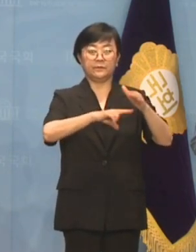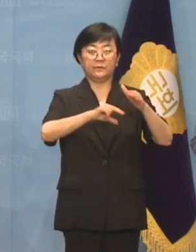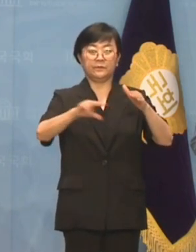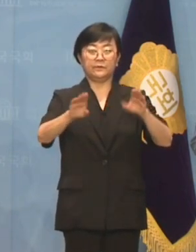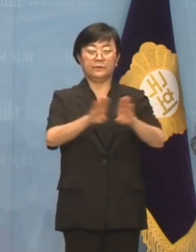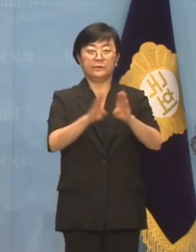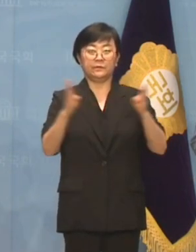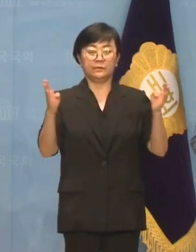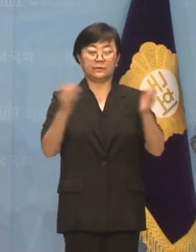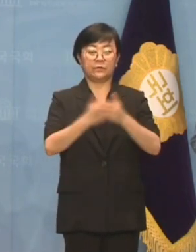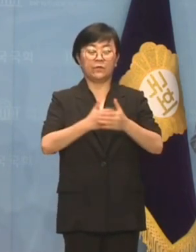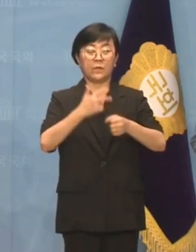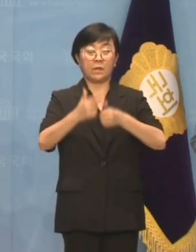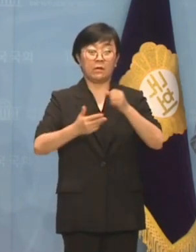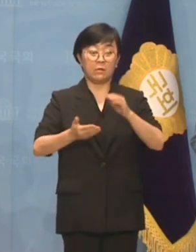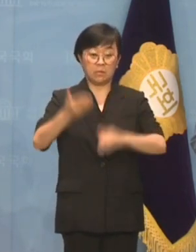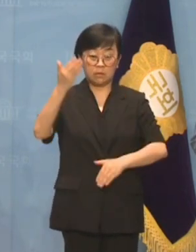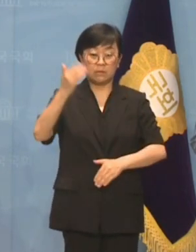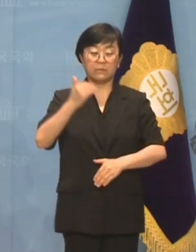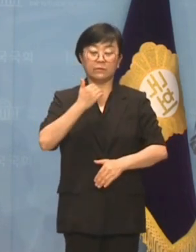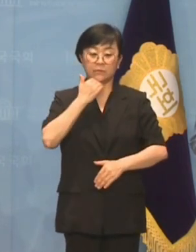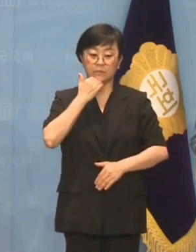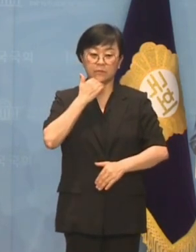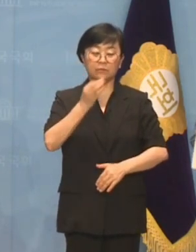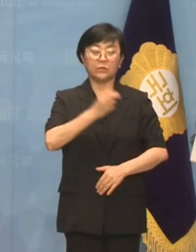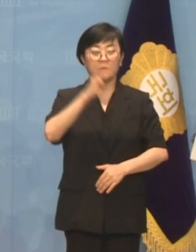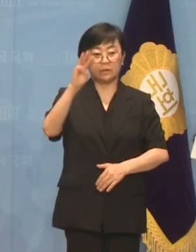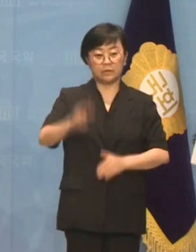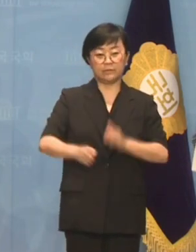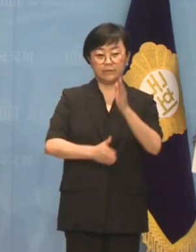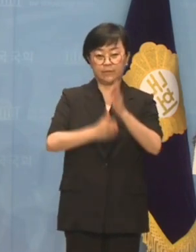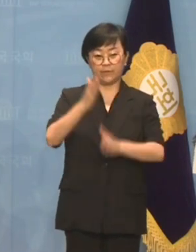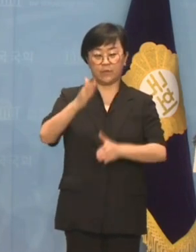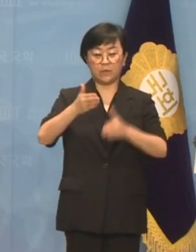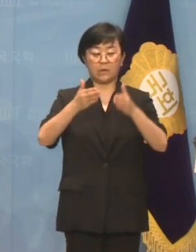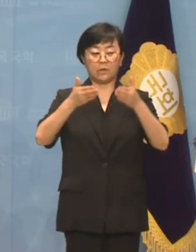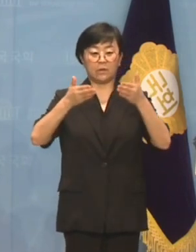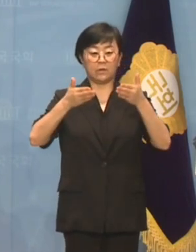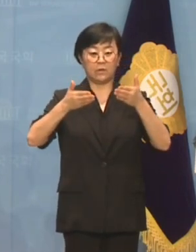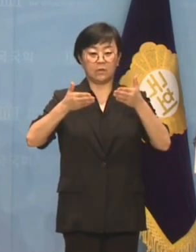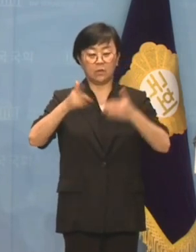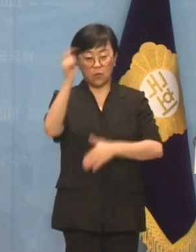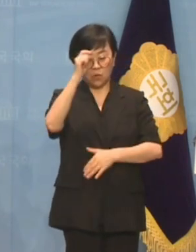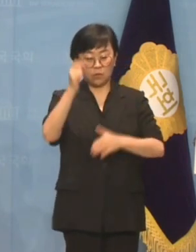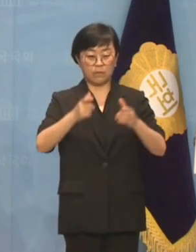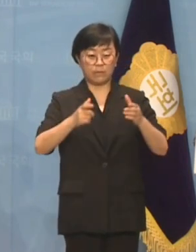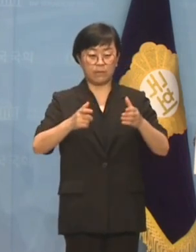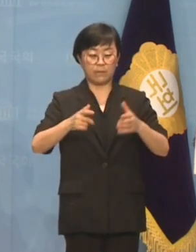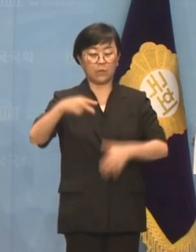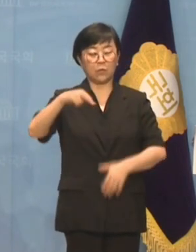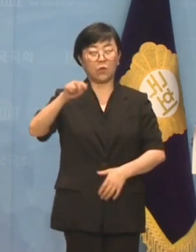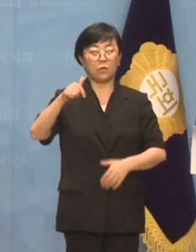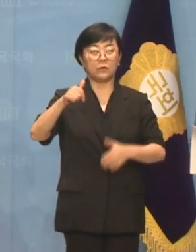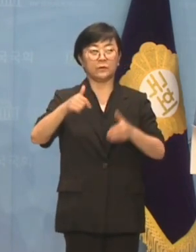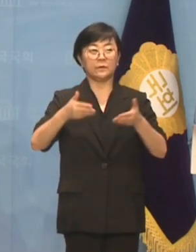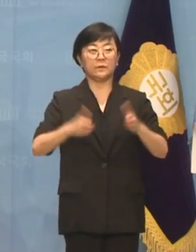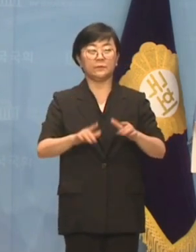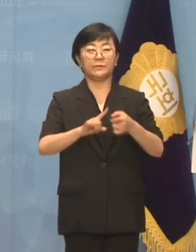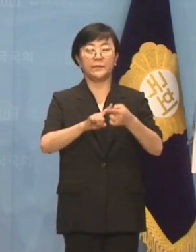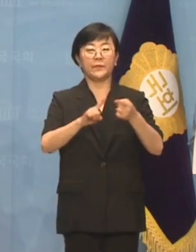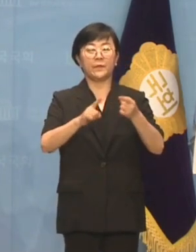구간 개통을 7년 넘게 기다려온 부천시와 고양시를 비롯한 서부 수도권